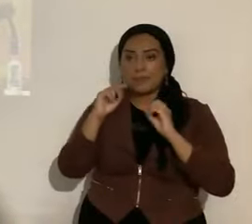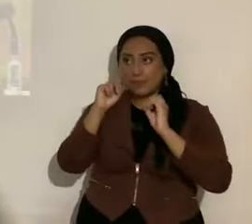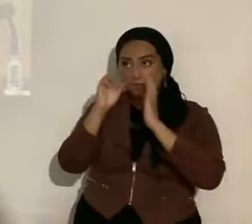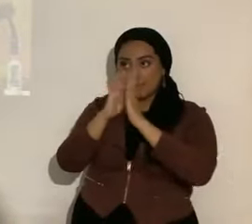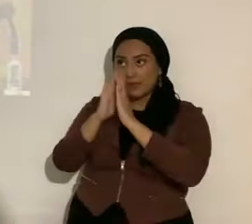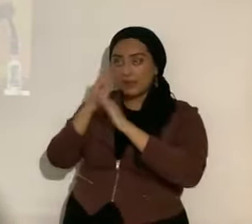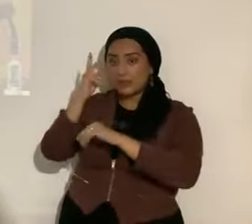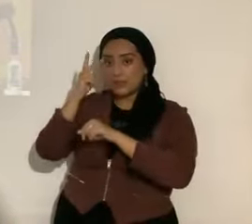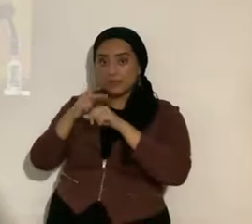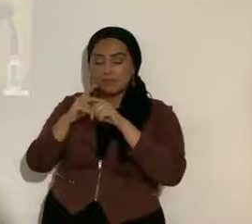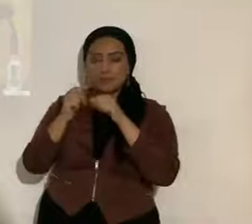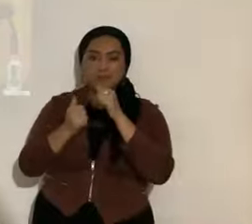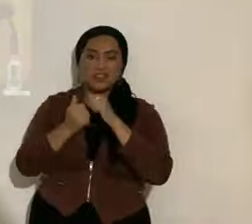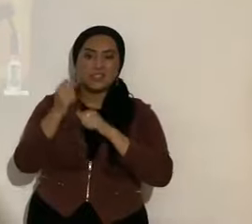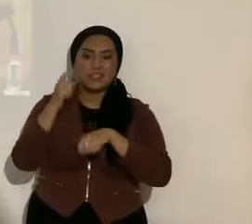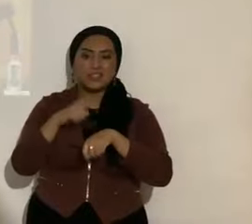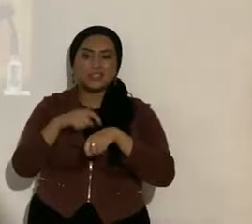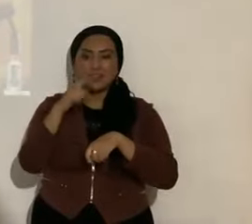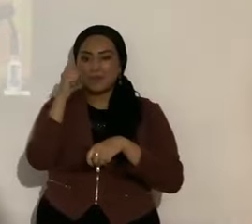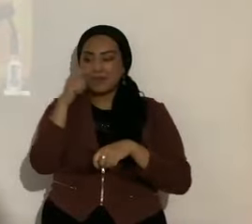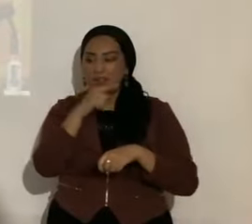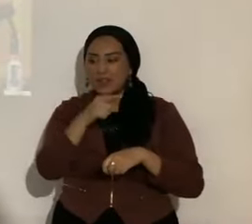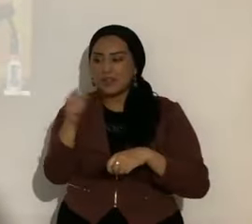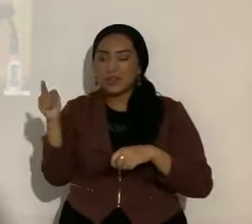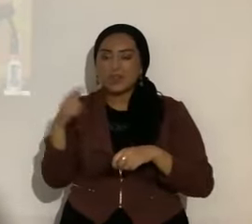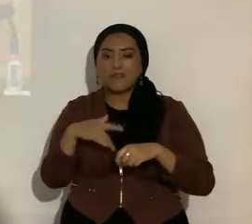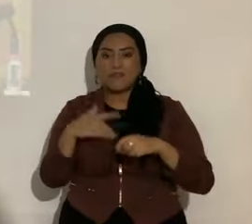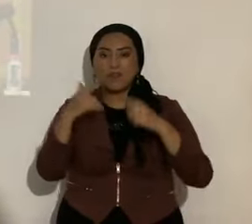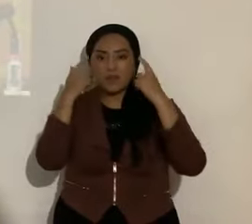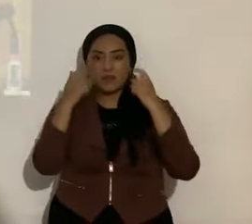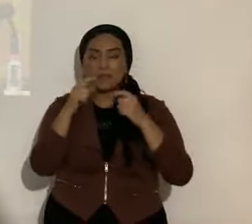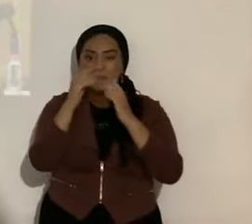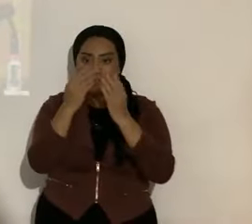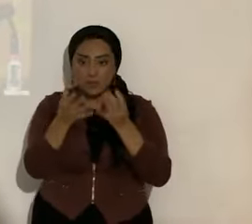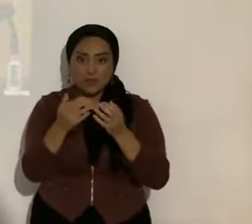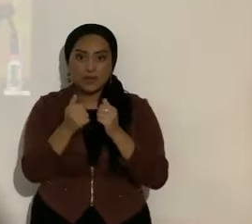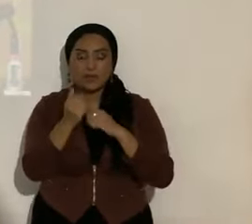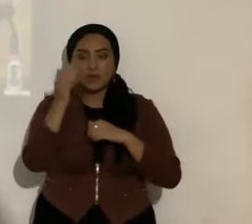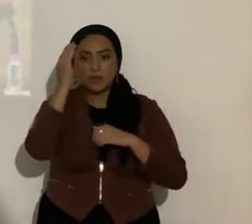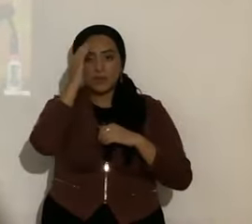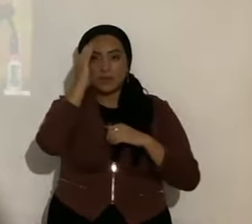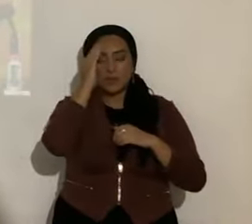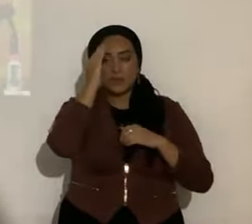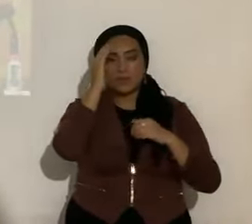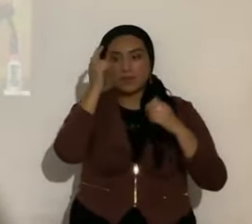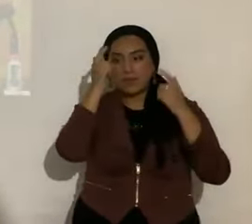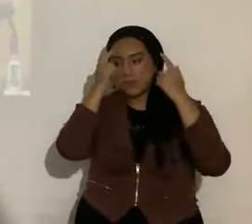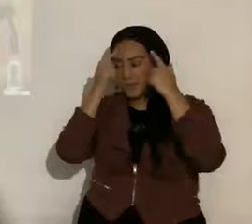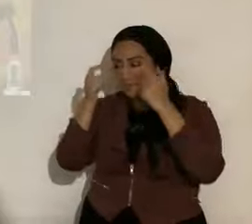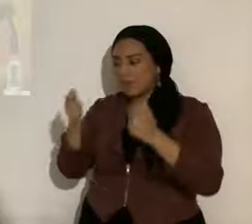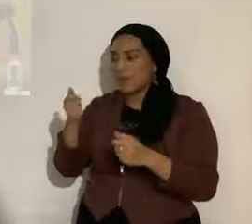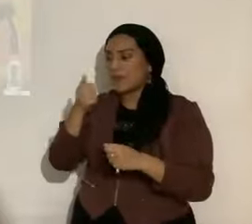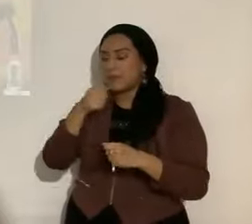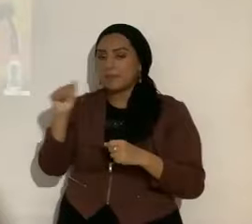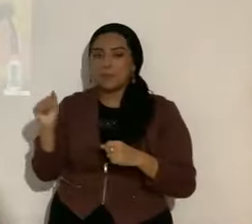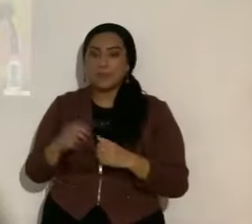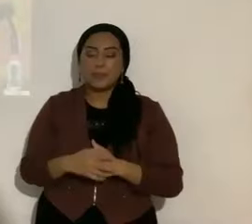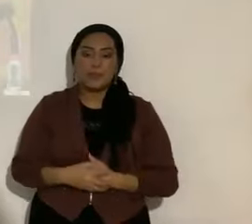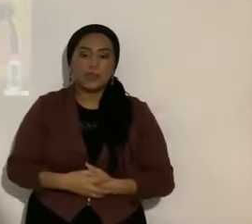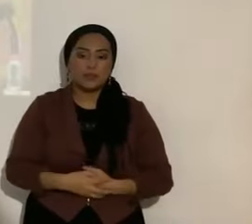doble porción, generalmente es por orgullo. Se los digo con conocimiento de causa, por orgullo, por avaricia, por